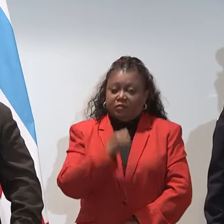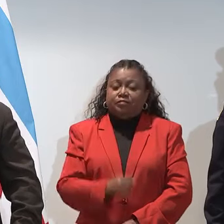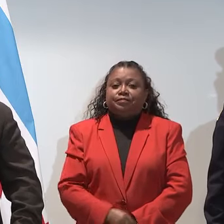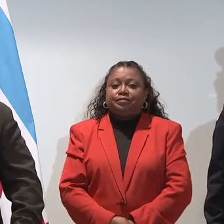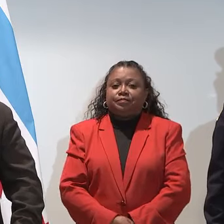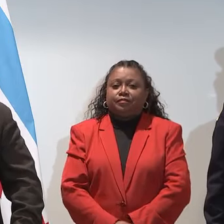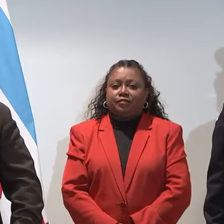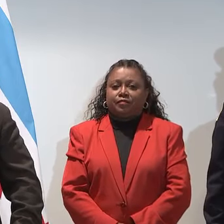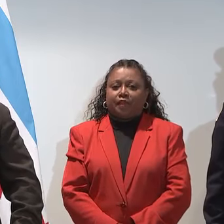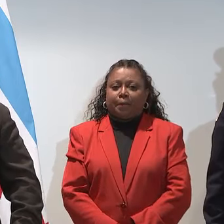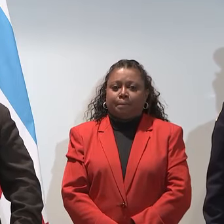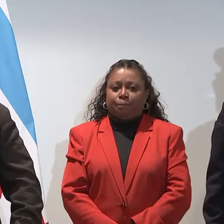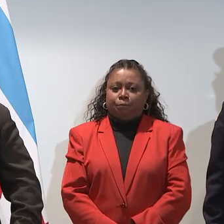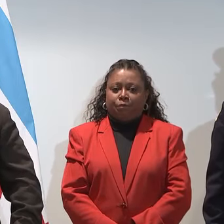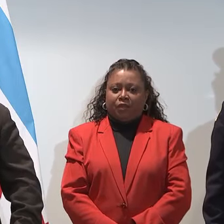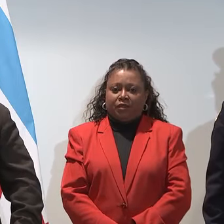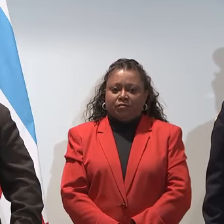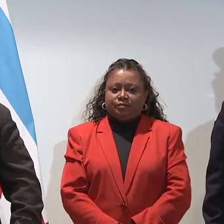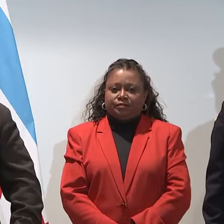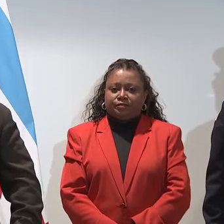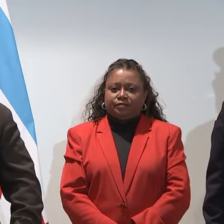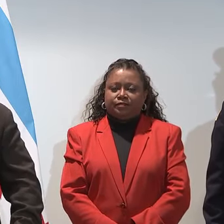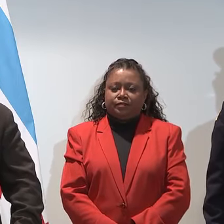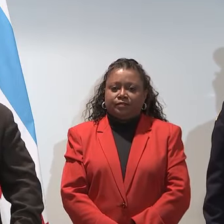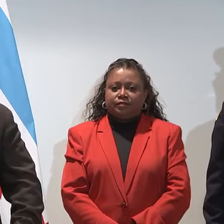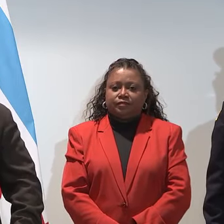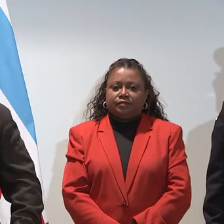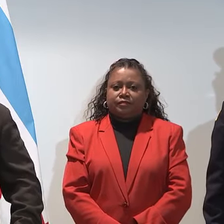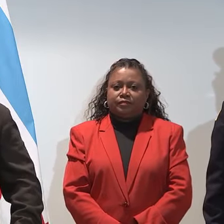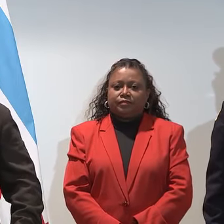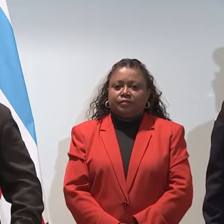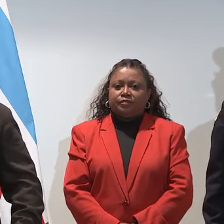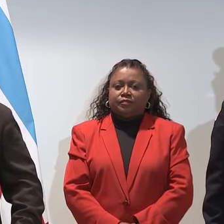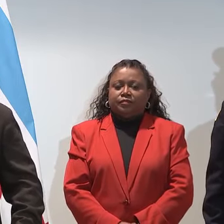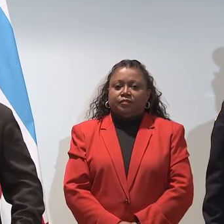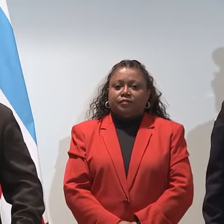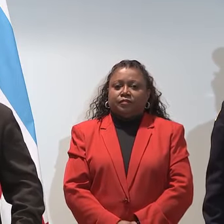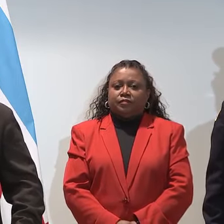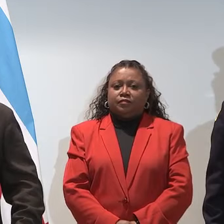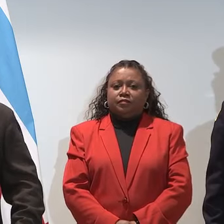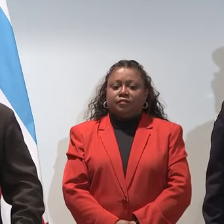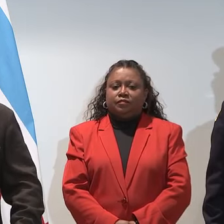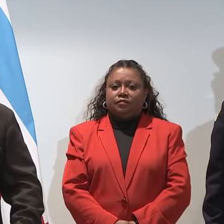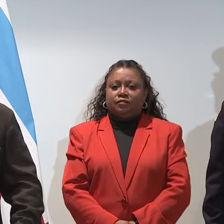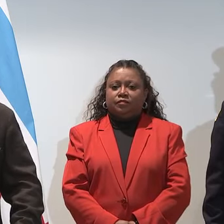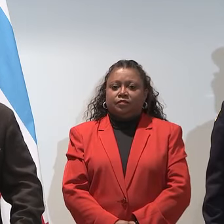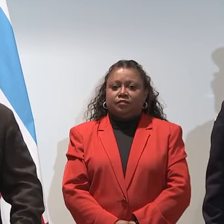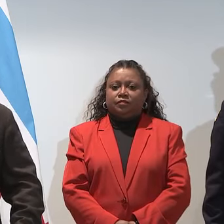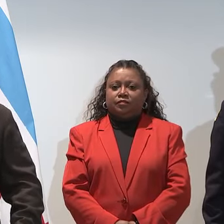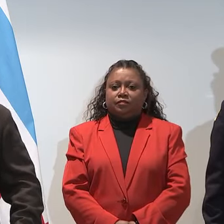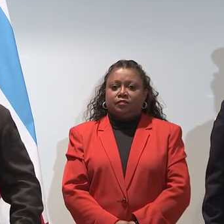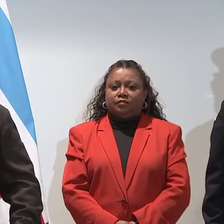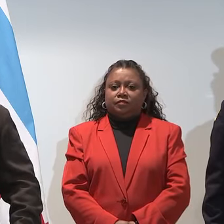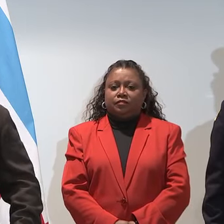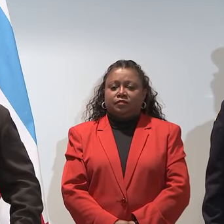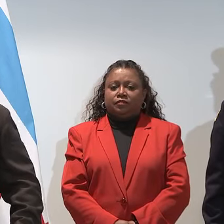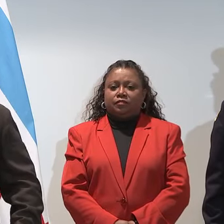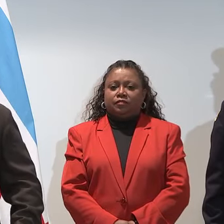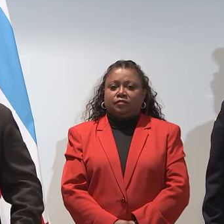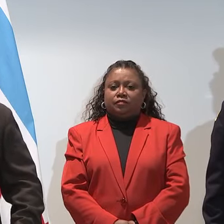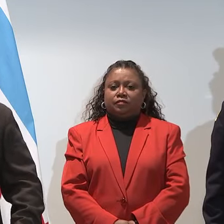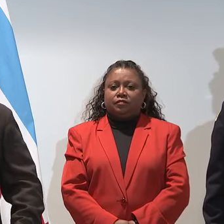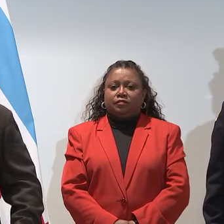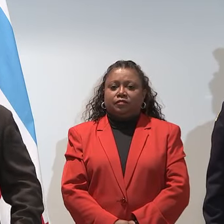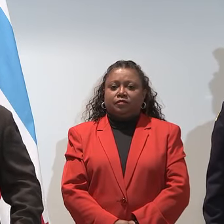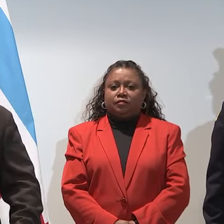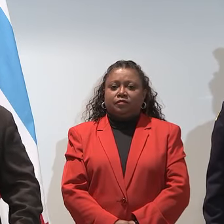trabajando 7 días a la semana, casi 21 horas al día, desde las 4 de la tarde hasta